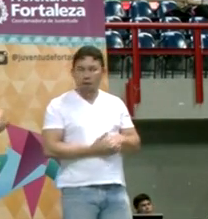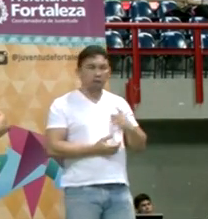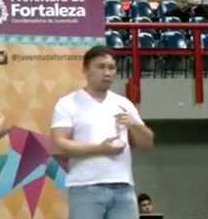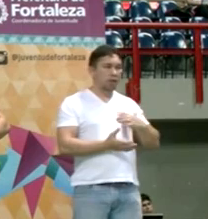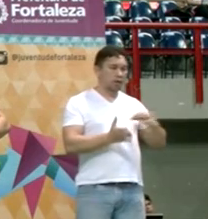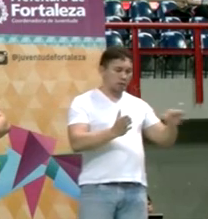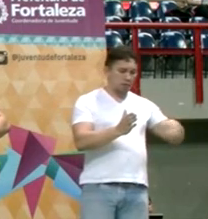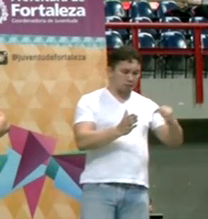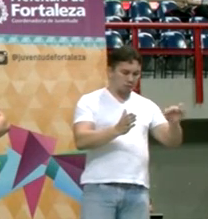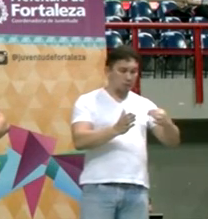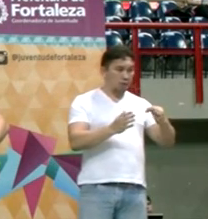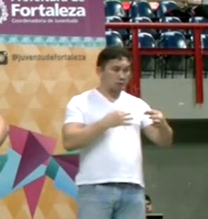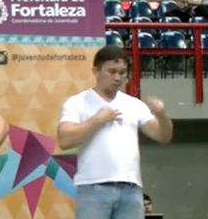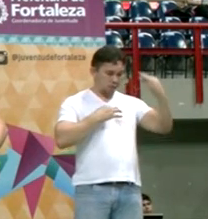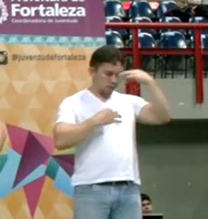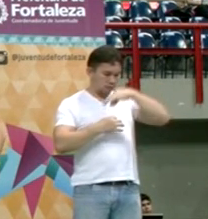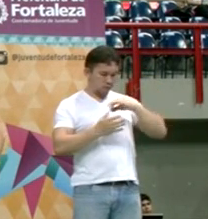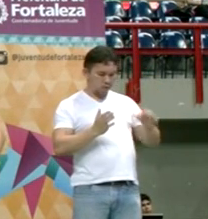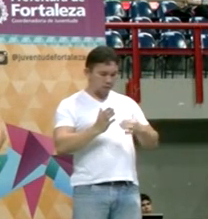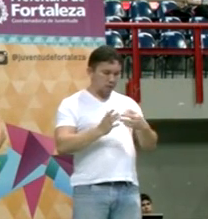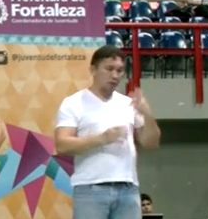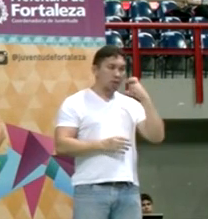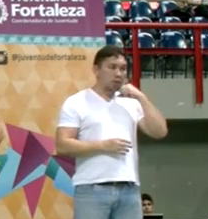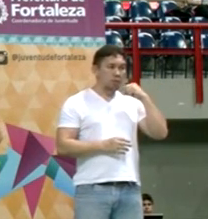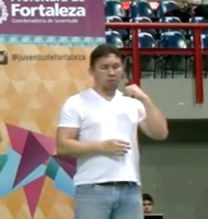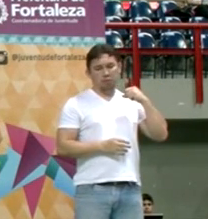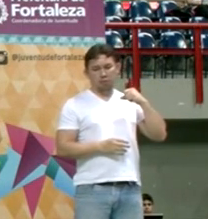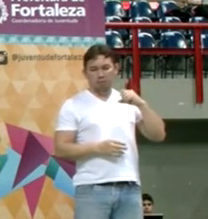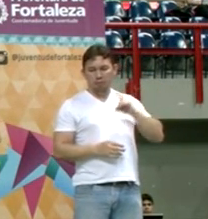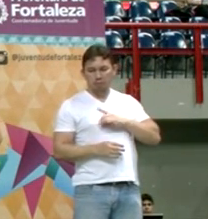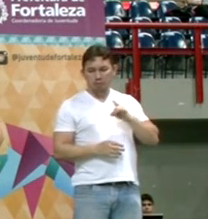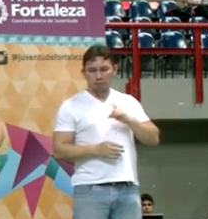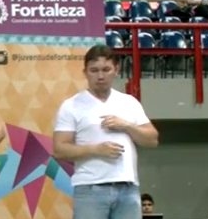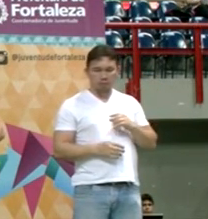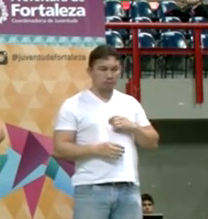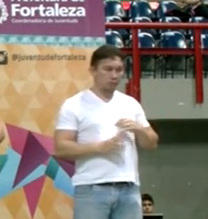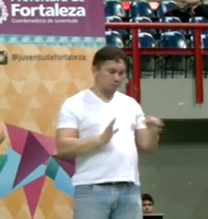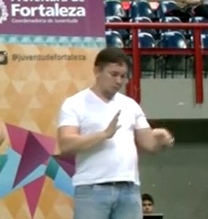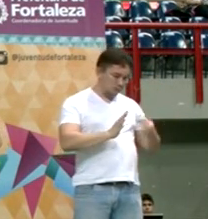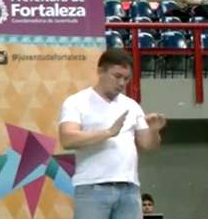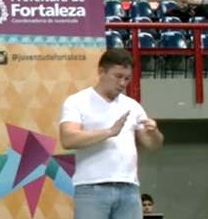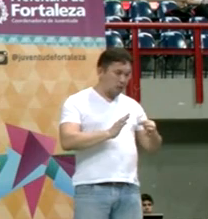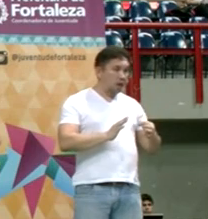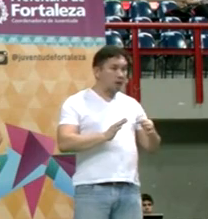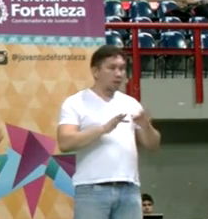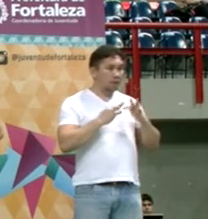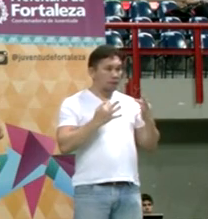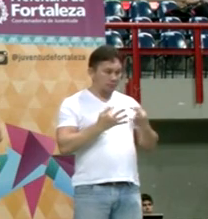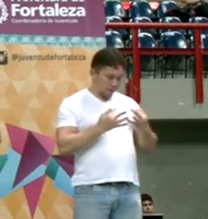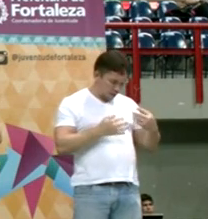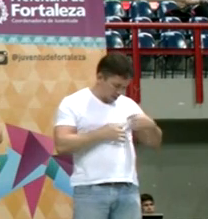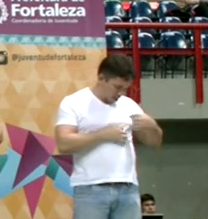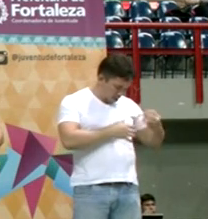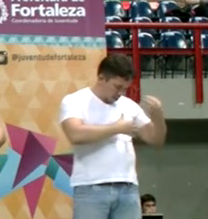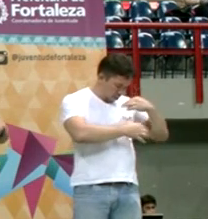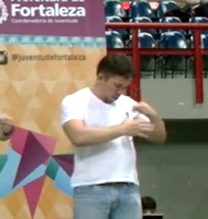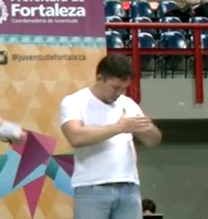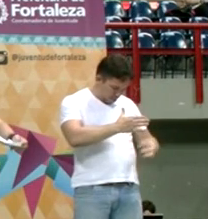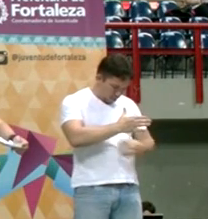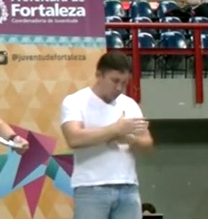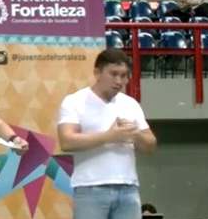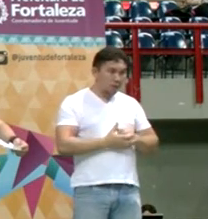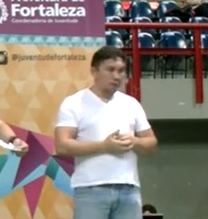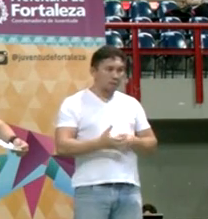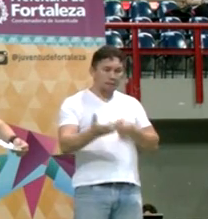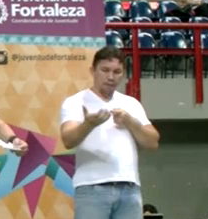roupa. Porque tinham medo de ser roubadas. Aí ela disse assim, minha filha, costure as joias da família dentro da sua roupa. E aí